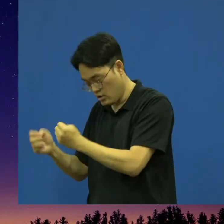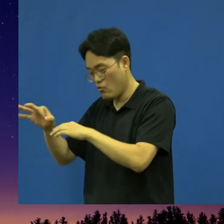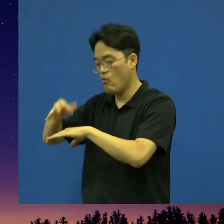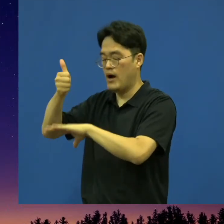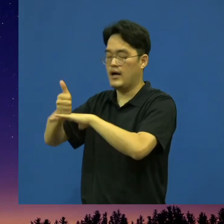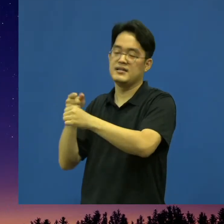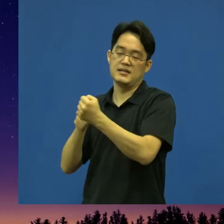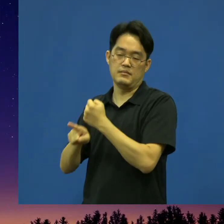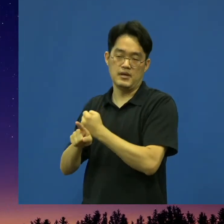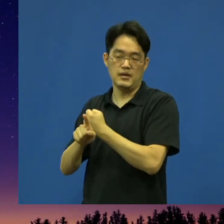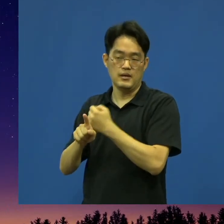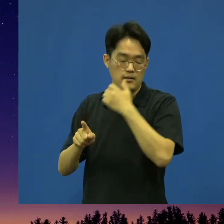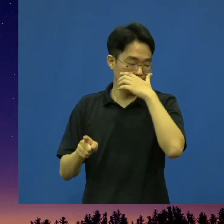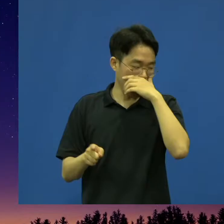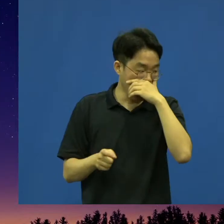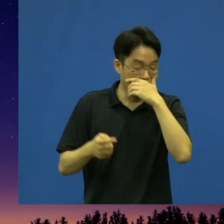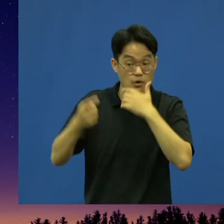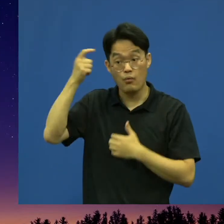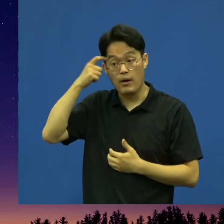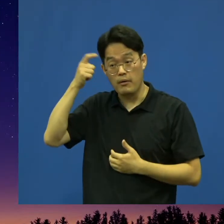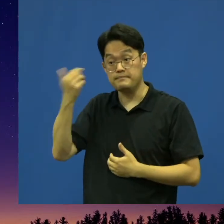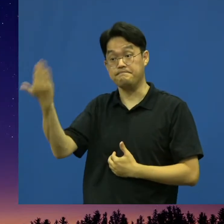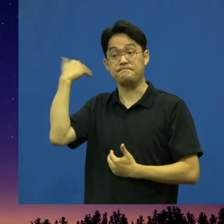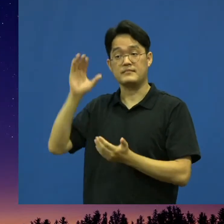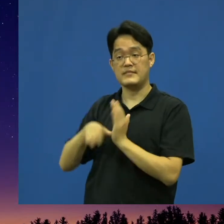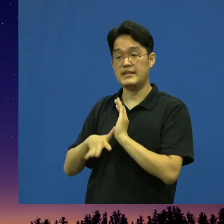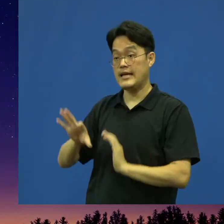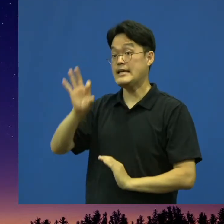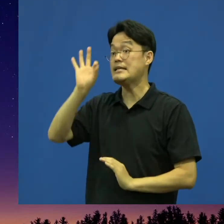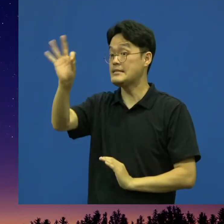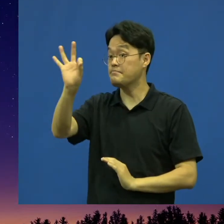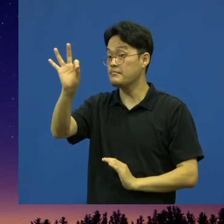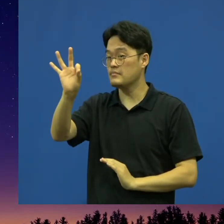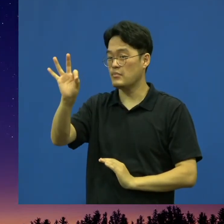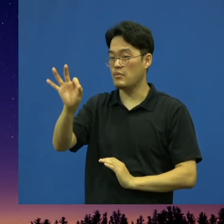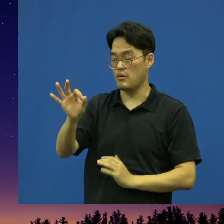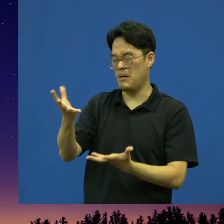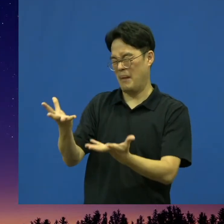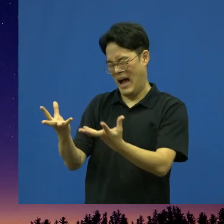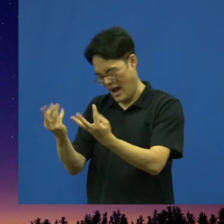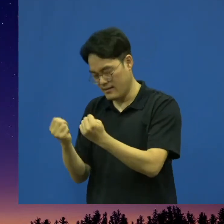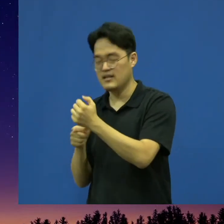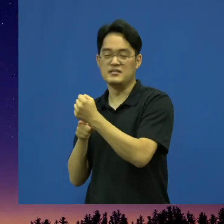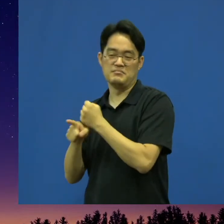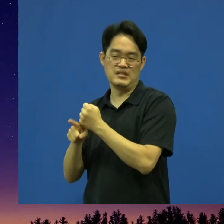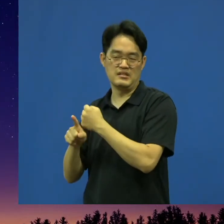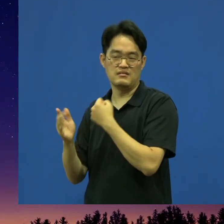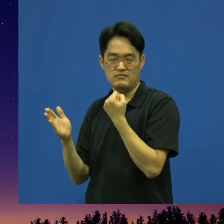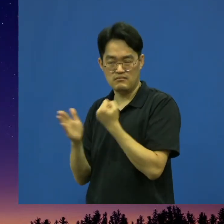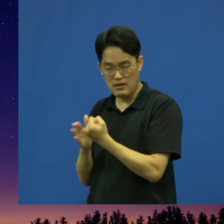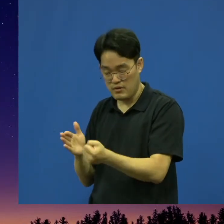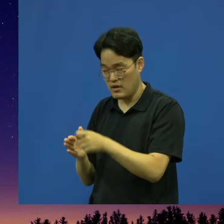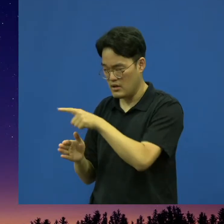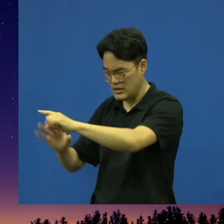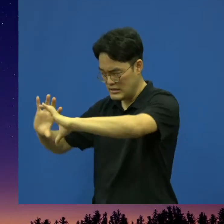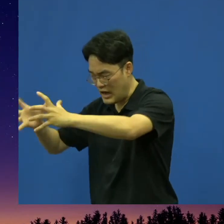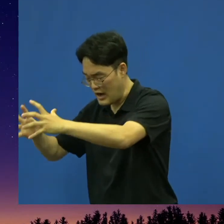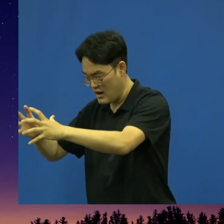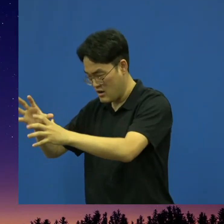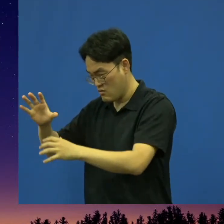10은 완전 숫자이기 때문에 굉장히 많은 왕들이 등장하고 있다,